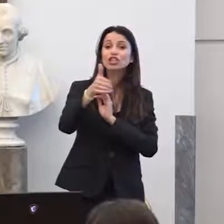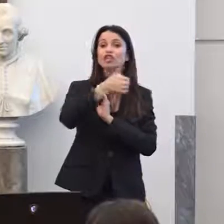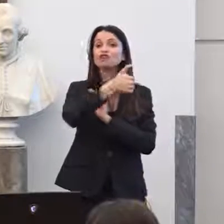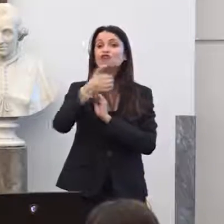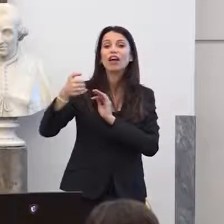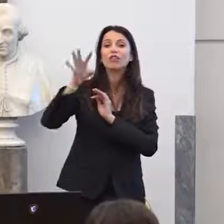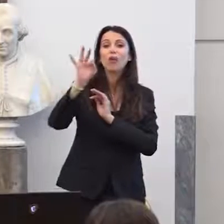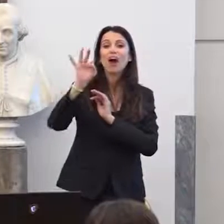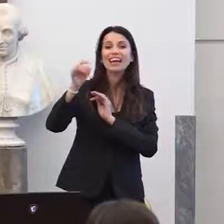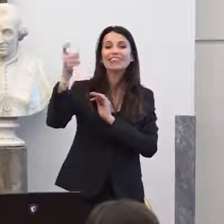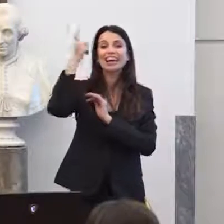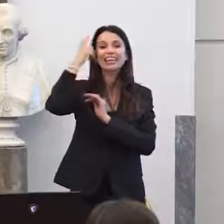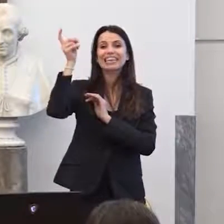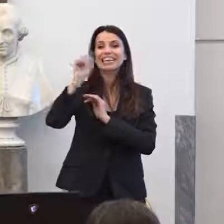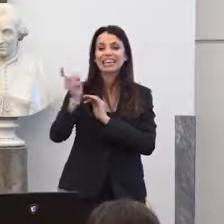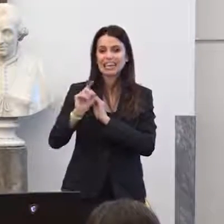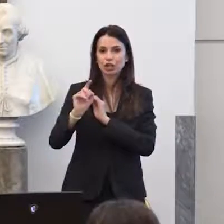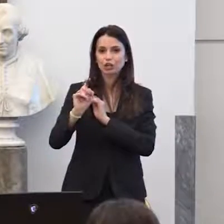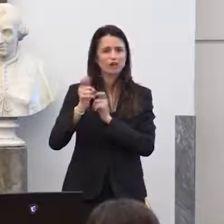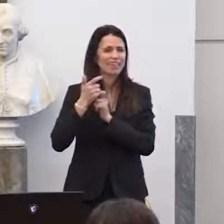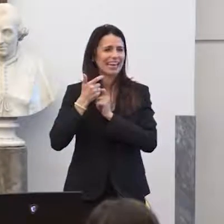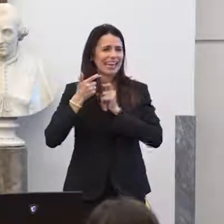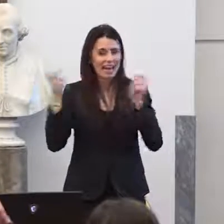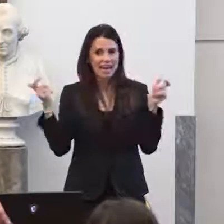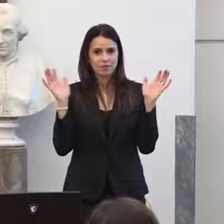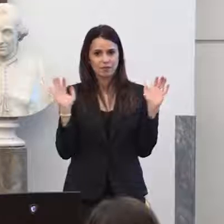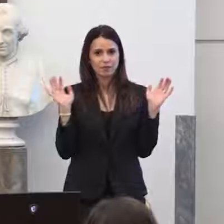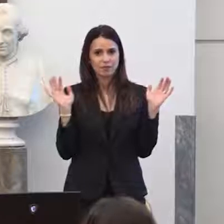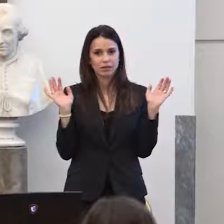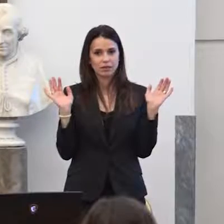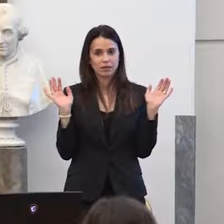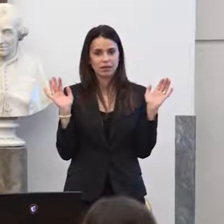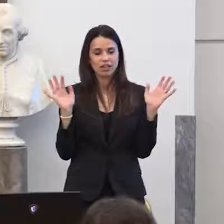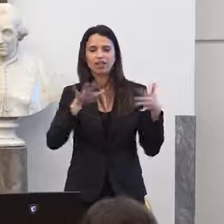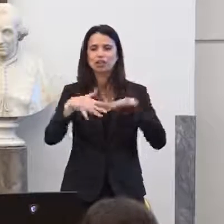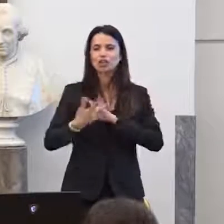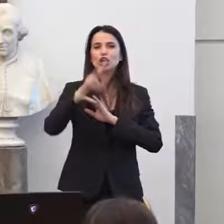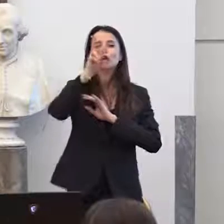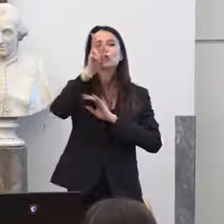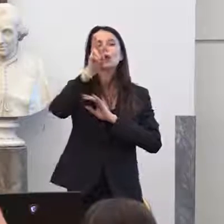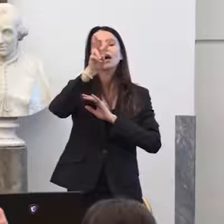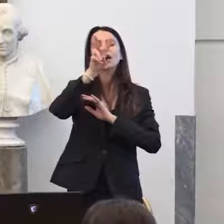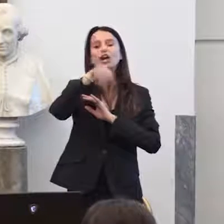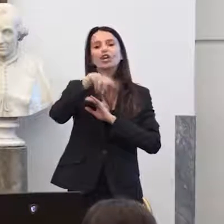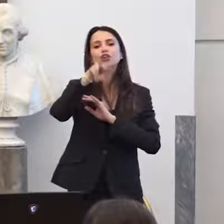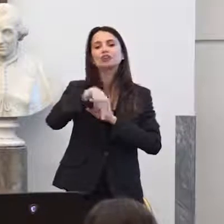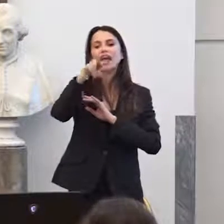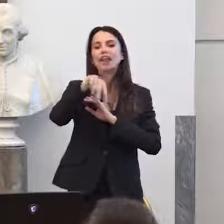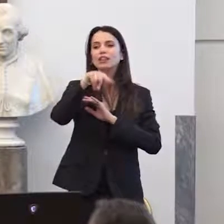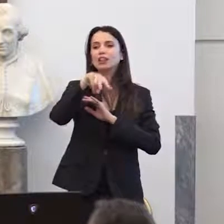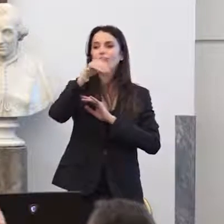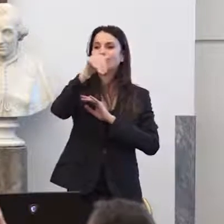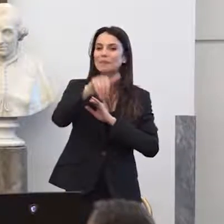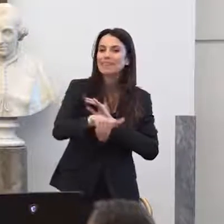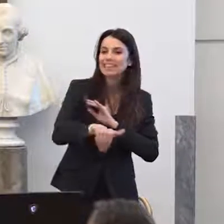conseguenze gravissime. Gli ictus in Italia sono molti di più di 140 al giorno, eh? Abbiamo 200.000 ictus l'anno. Parliamo di ictus